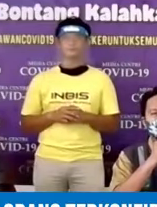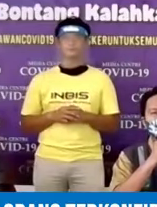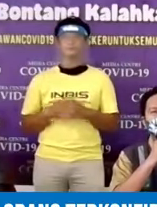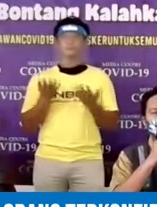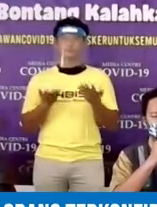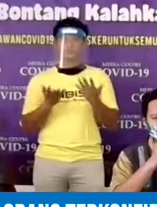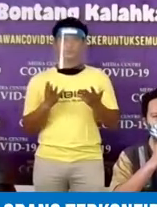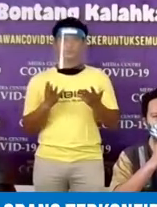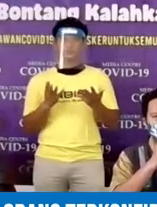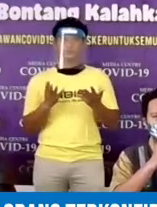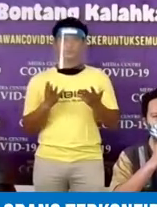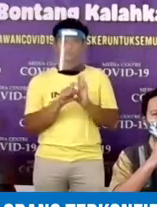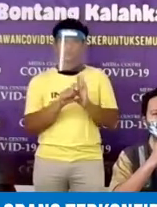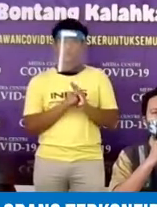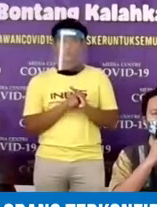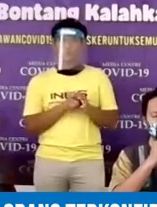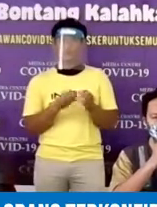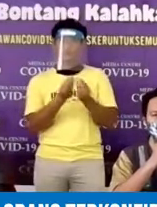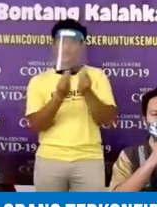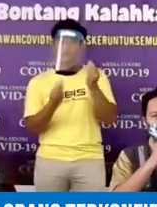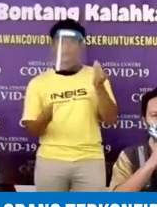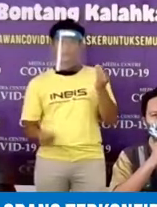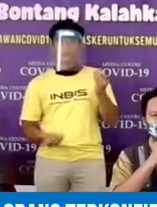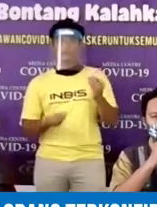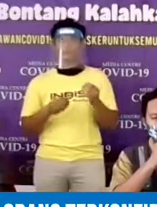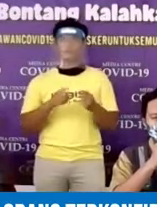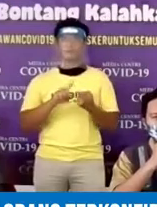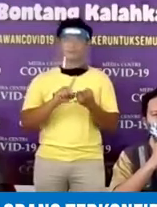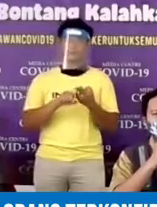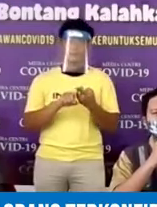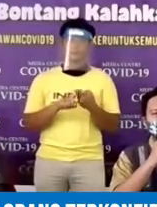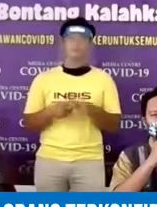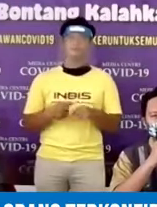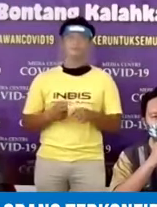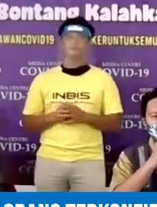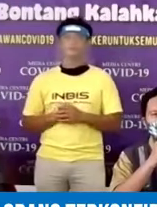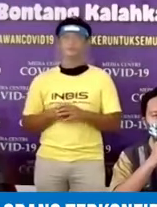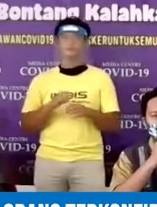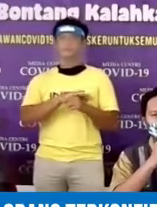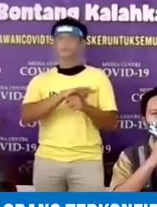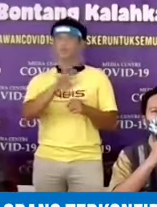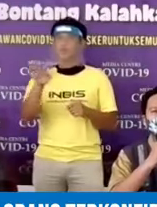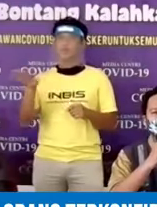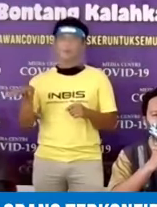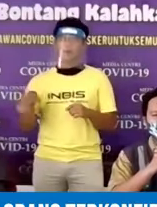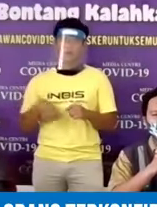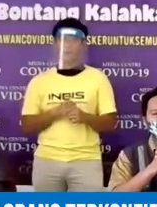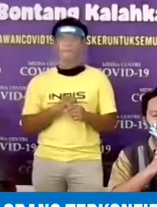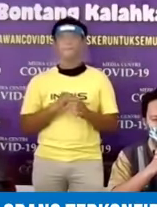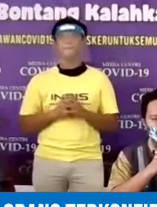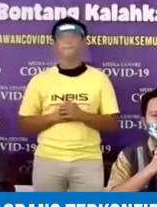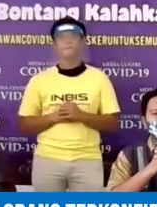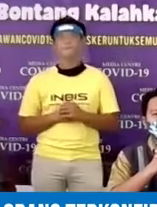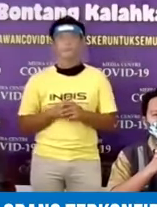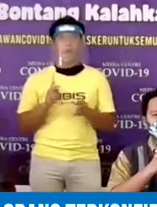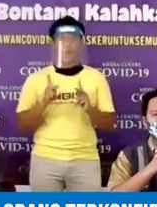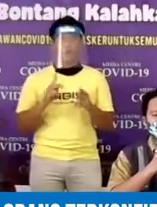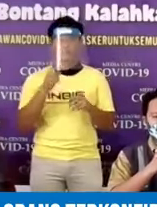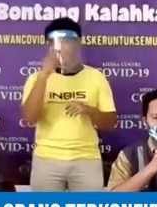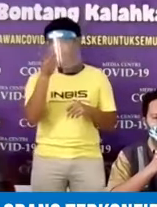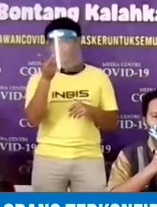dan keluarga dan bagi masyarakat tolong untuk juga diawasi lingkungan keluarga masyarakat silakan menegur atau melapor